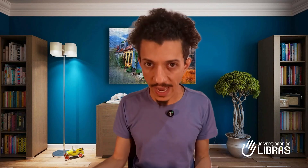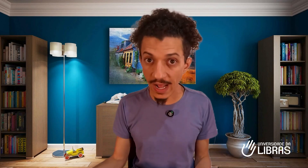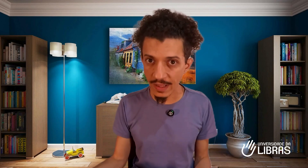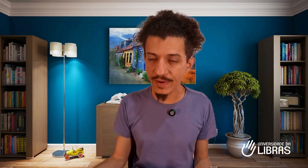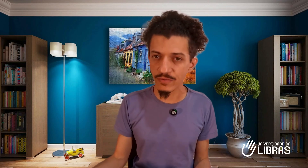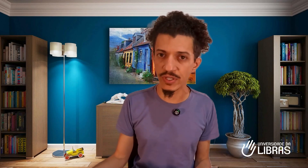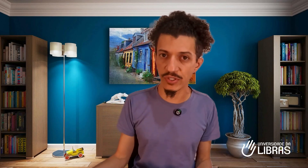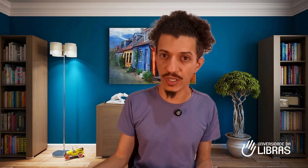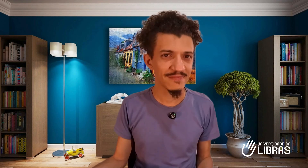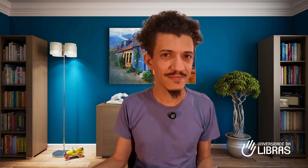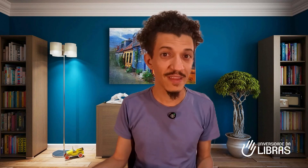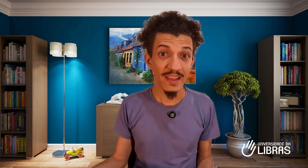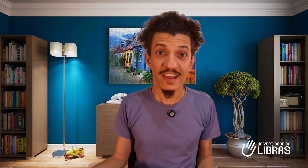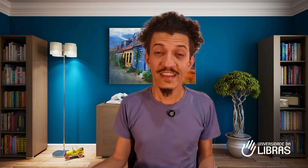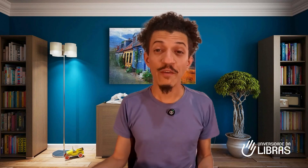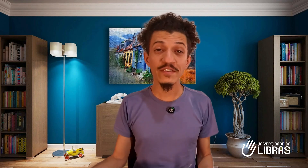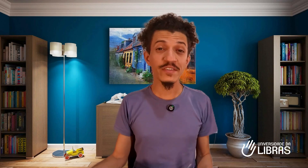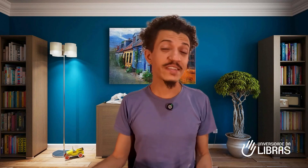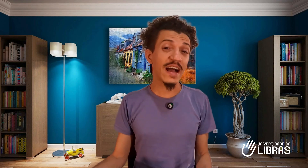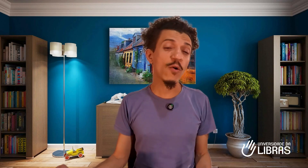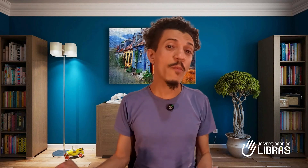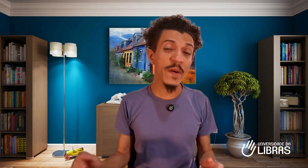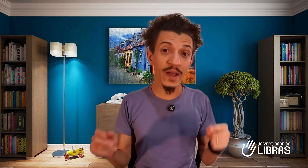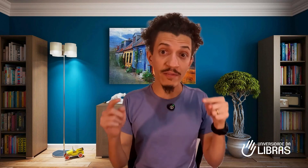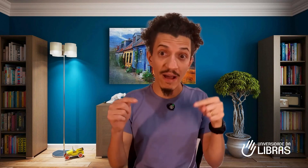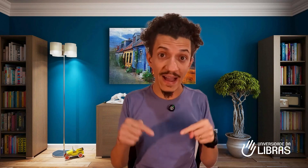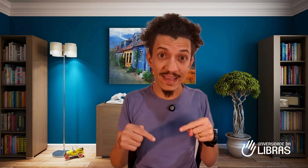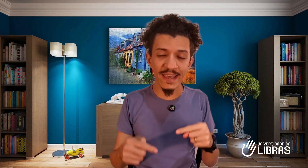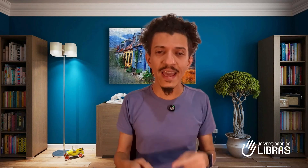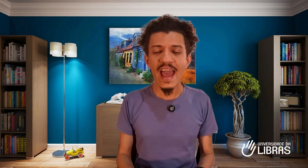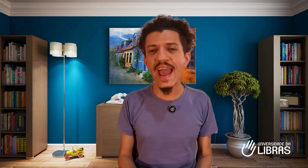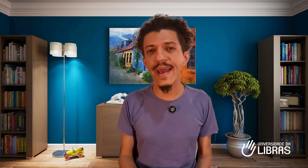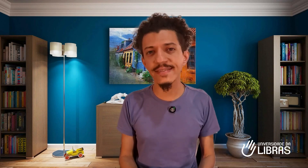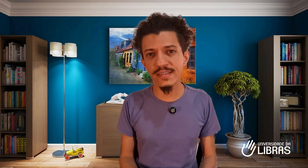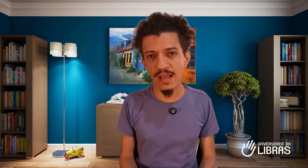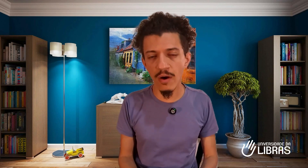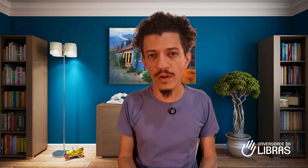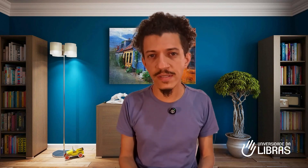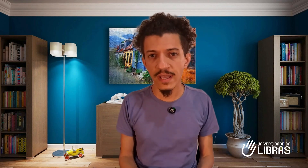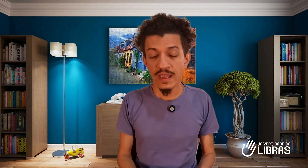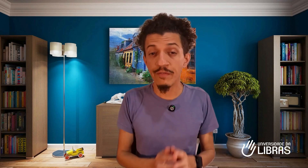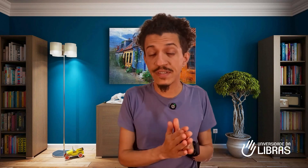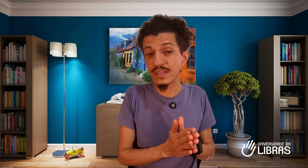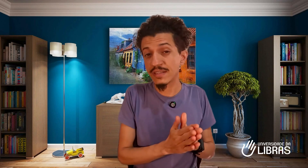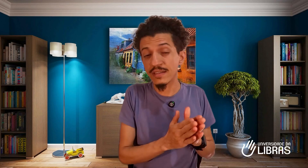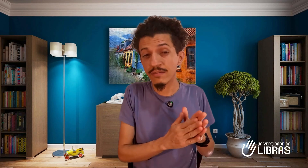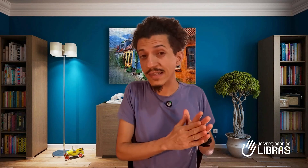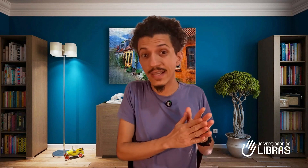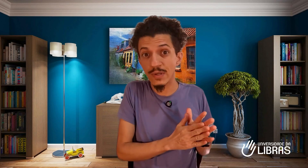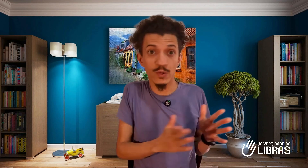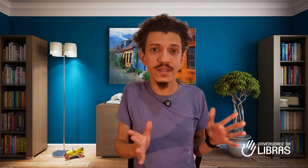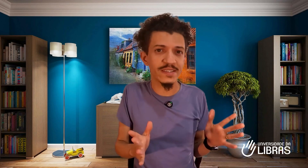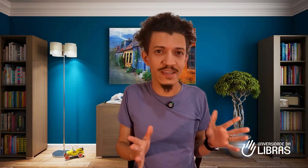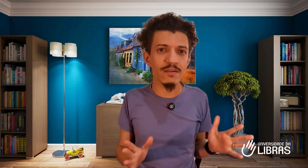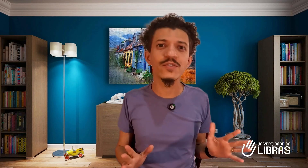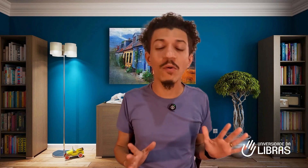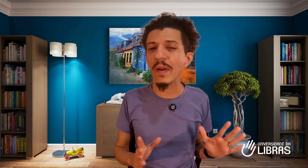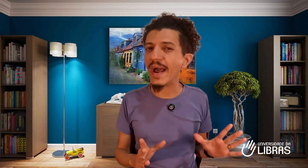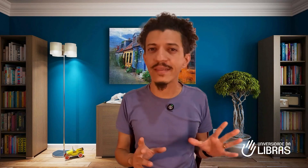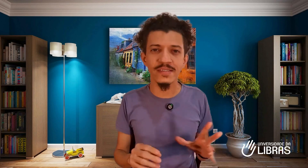Libras no dia a dia. E talvez você está acompanhando aqui essas aulas e você já está tendo acesso a todas as aulas completas e